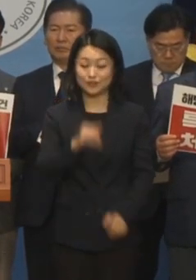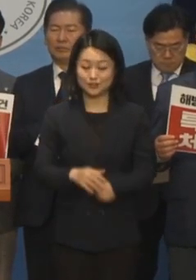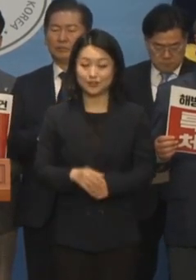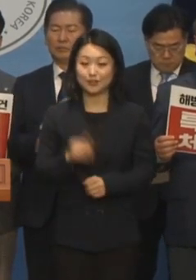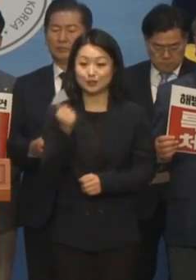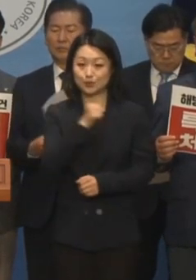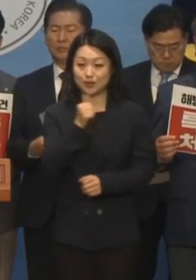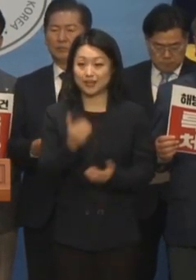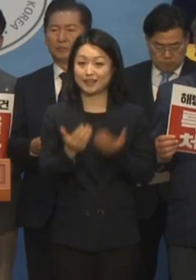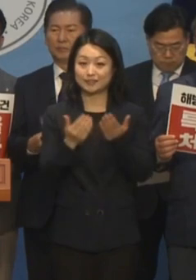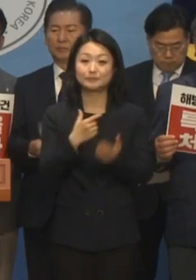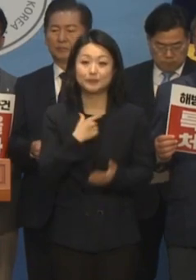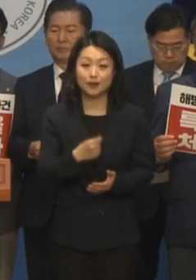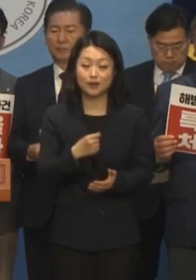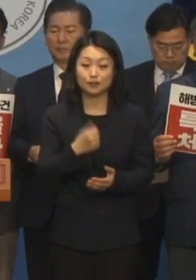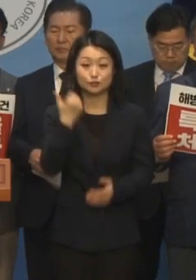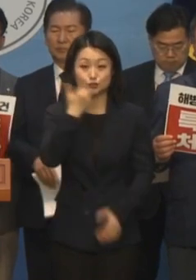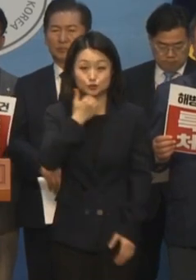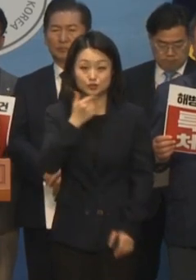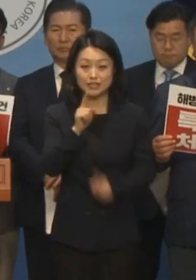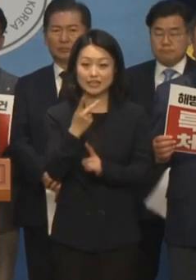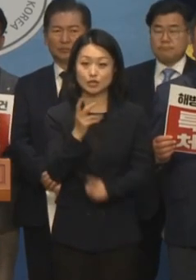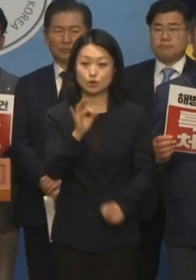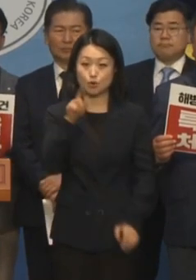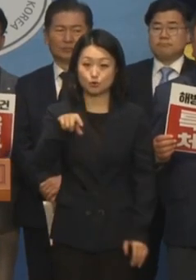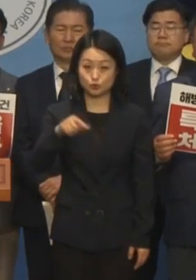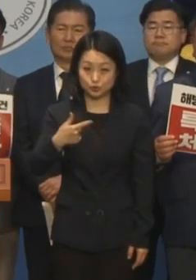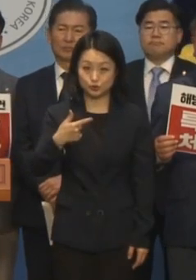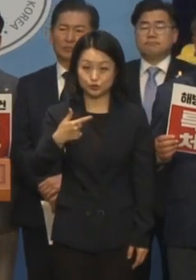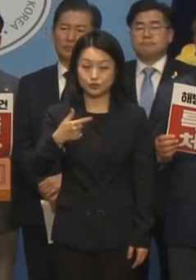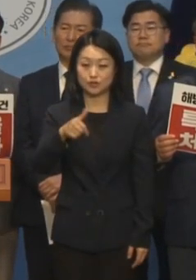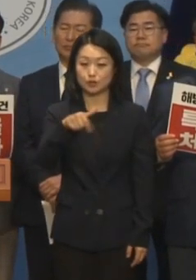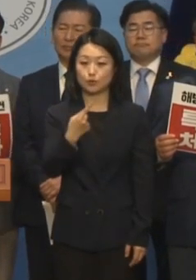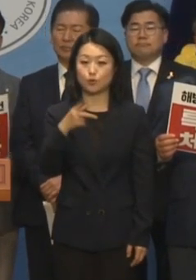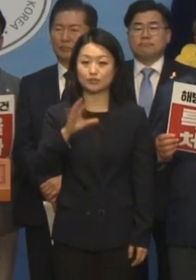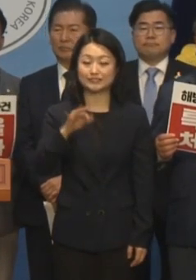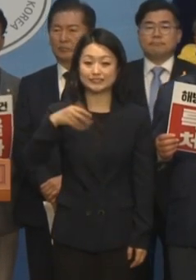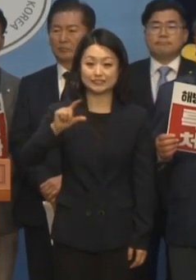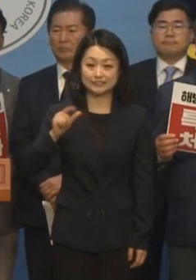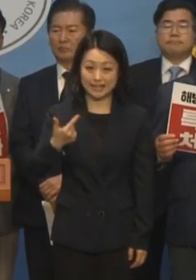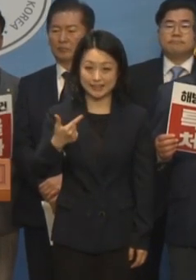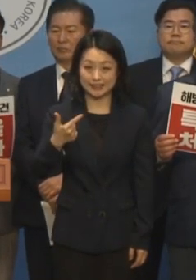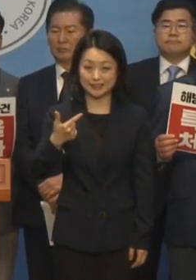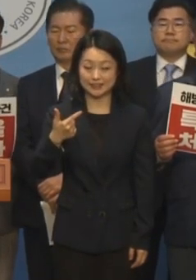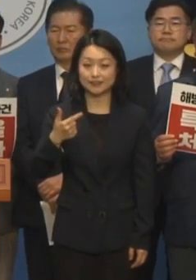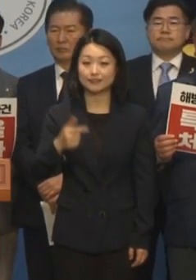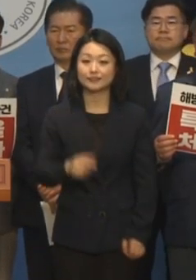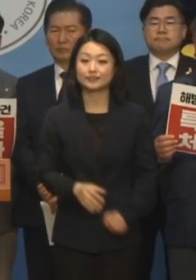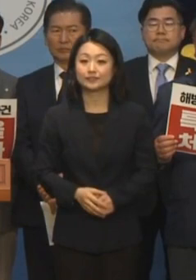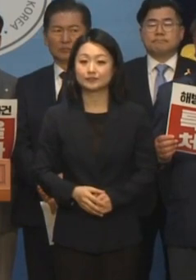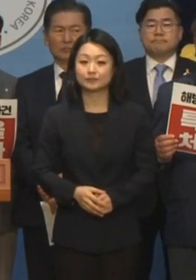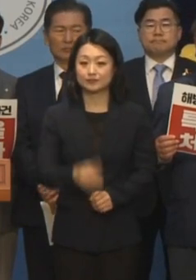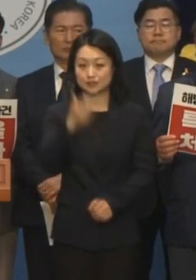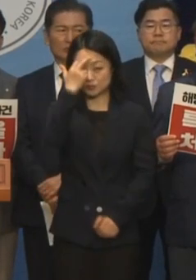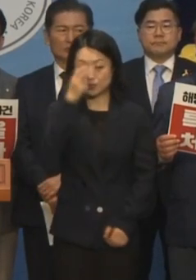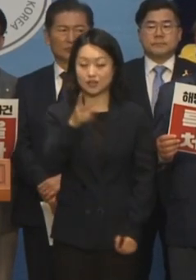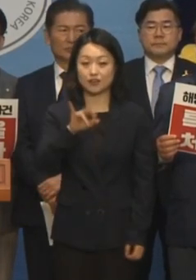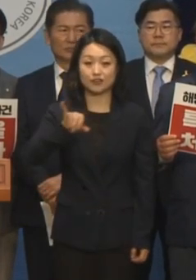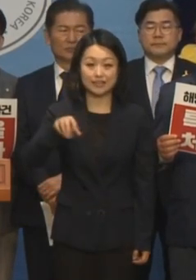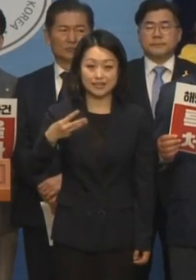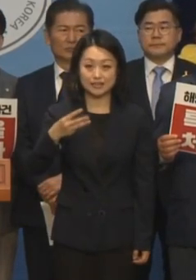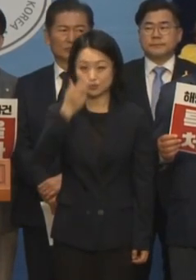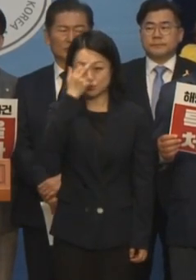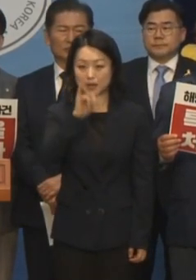소개를 좀 해드리도록 하겠습니다. 이용우 당선인님, 부승찬 당선인님, 최현일